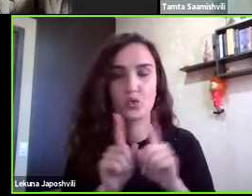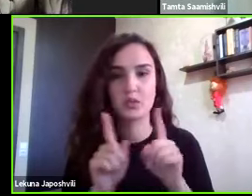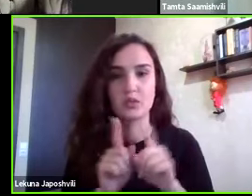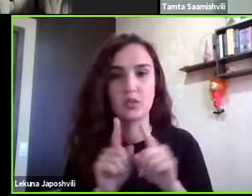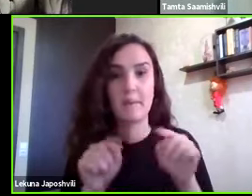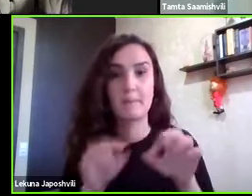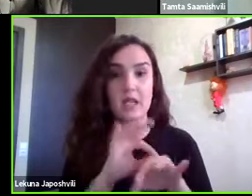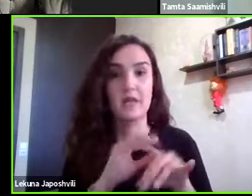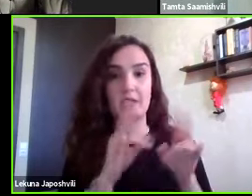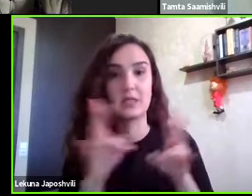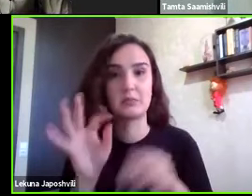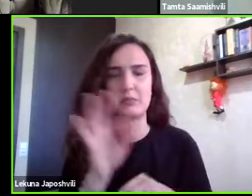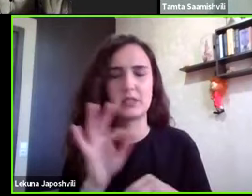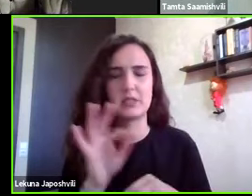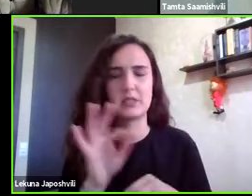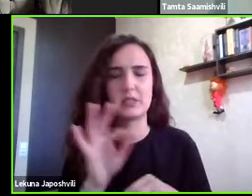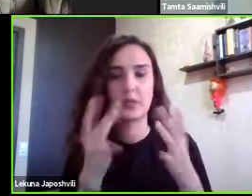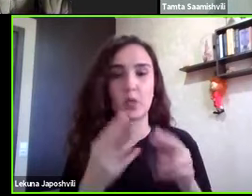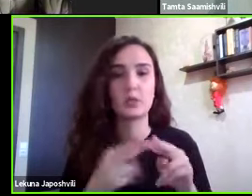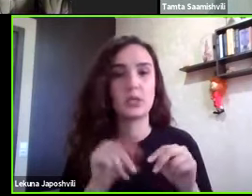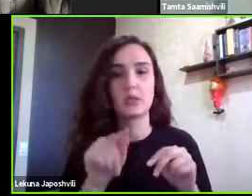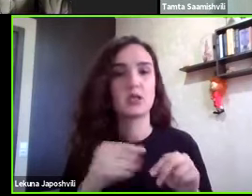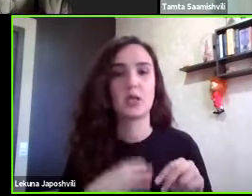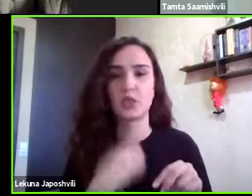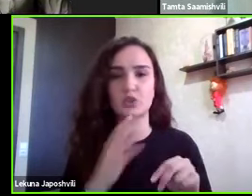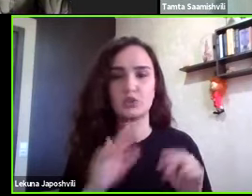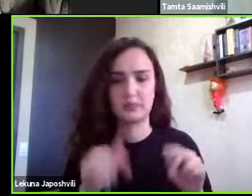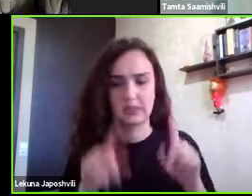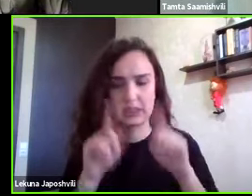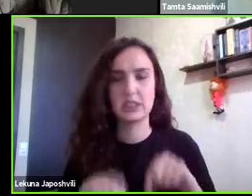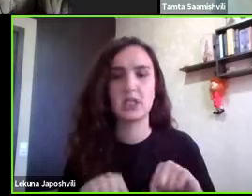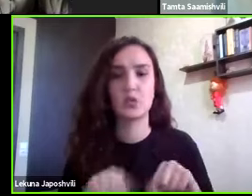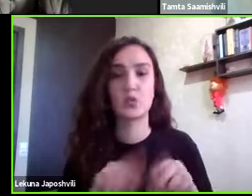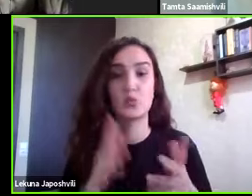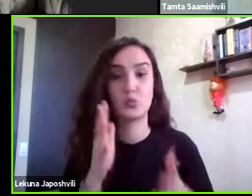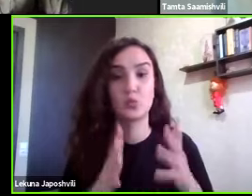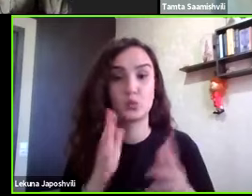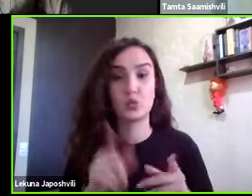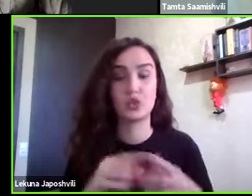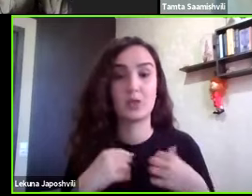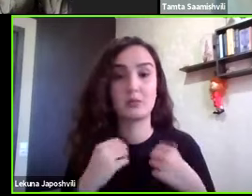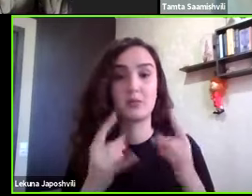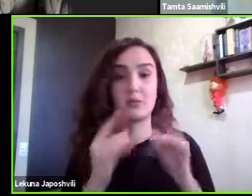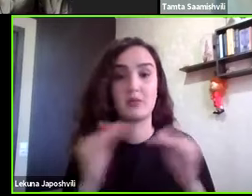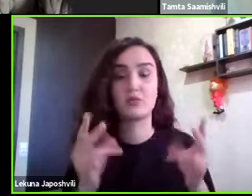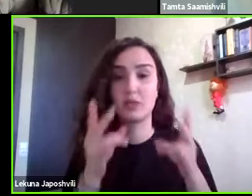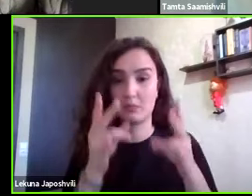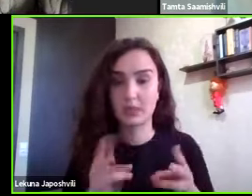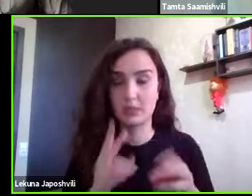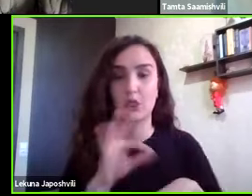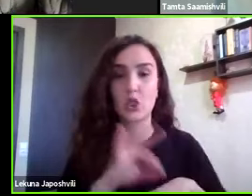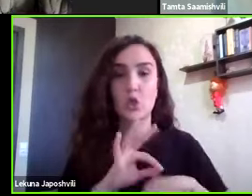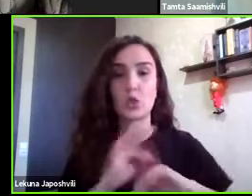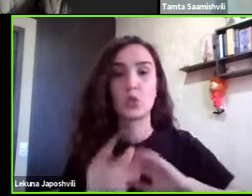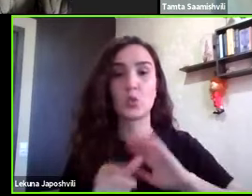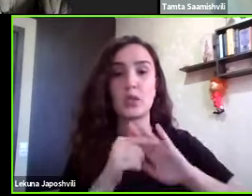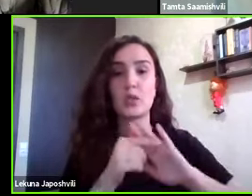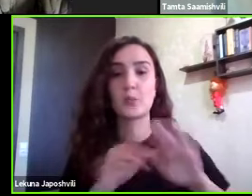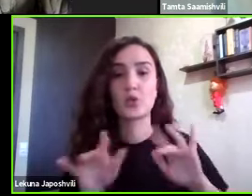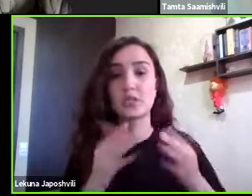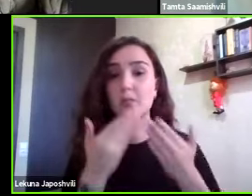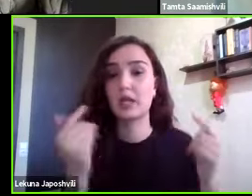აიმ დაავადებებზე. უბრალოდ არაშინებთ, იმიტომ იციან რომ თუ ეს ჯანმრთელ ბავშვზე მართება და ქრონიკული პროცესები არ